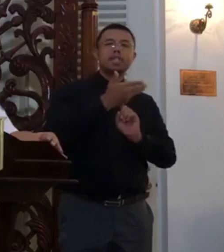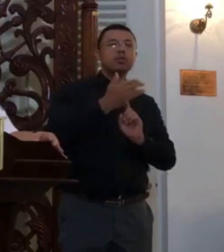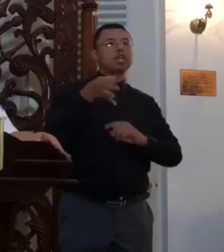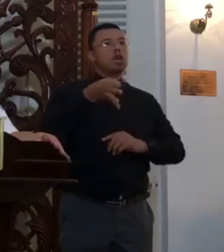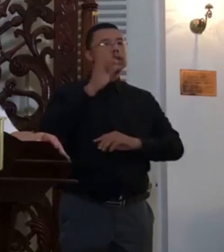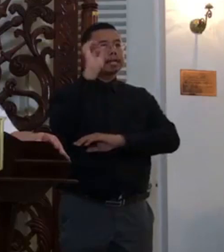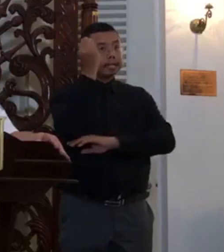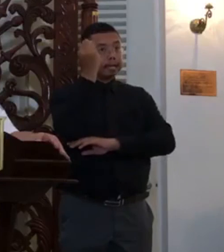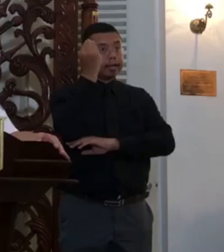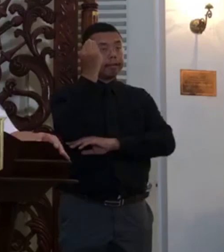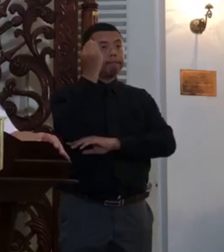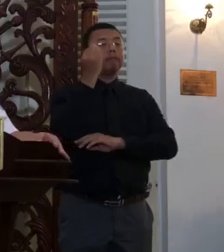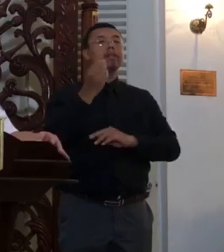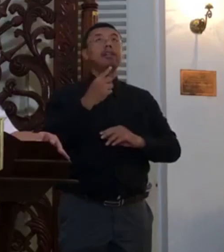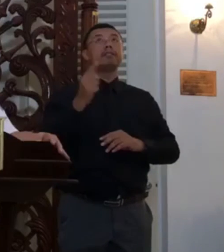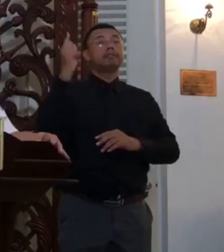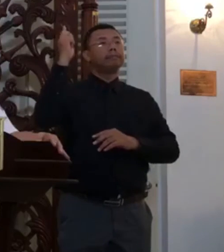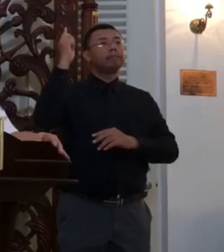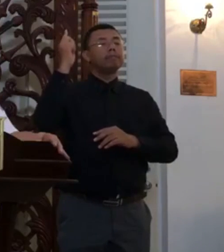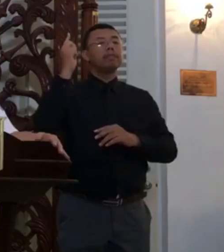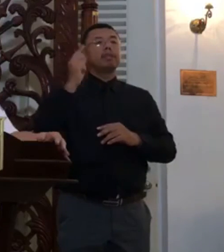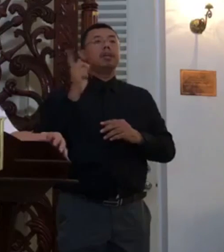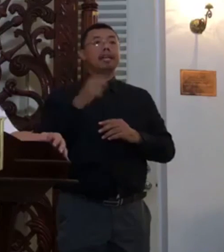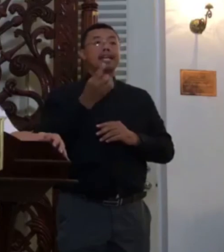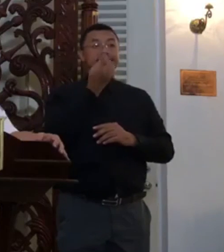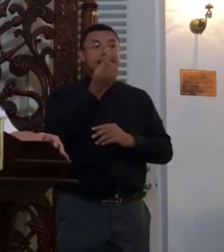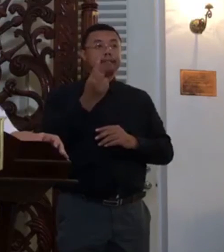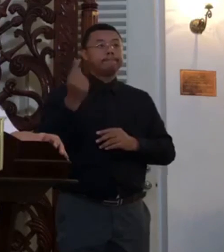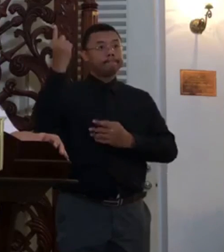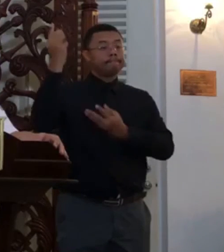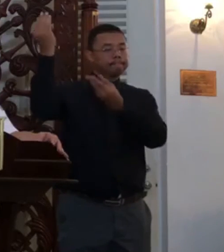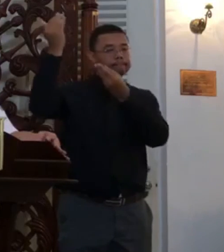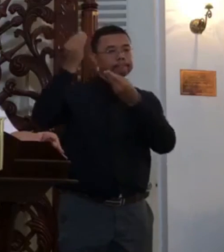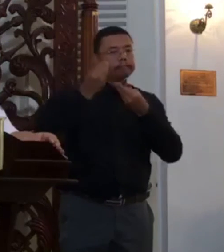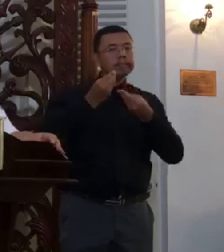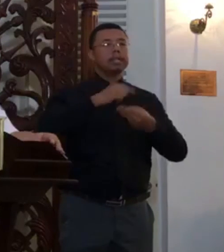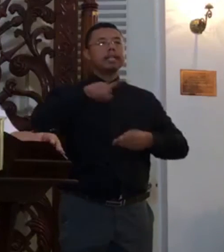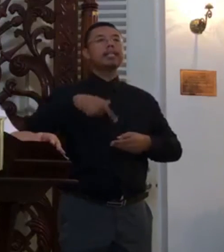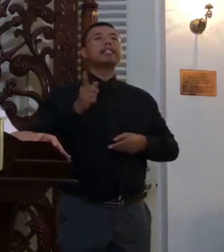kota Jakarta, dan insya Allah atas izinnya kita akan menjadi